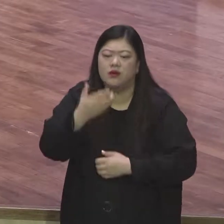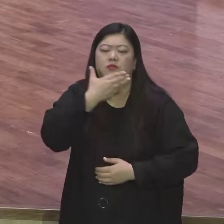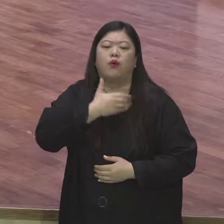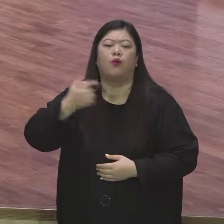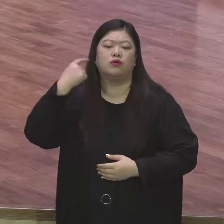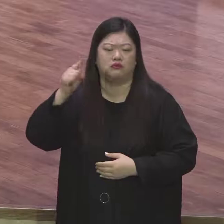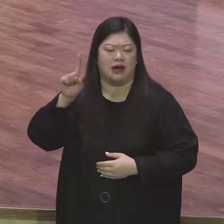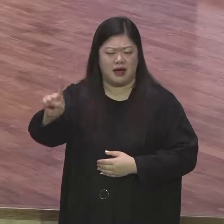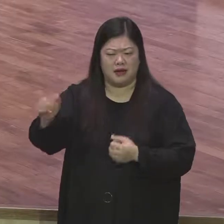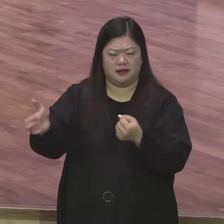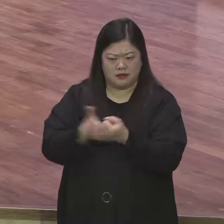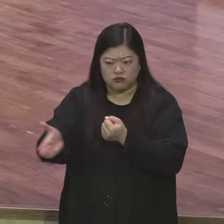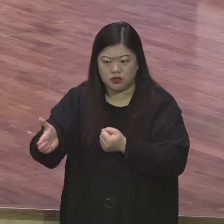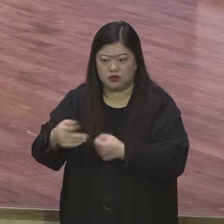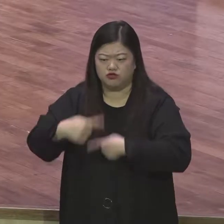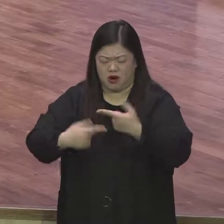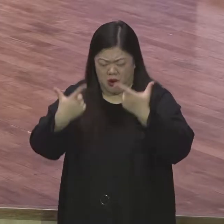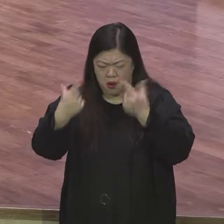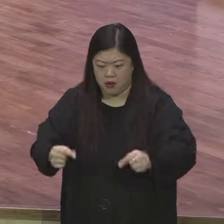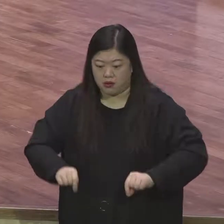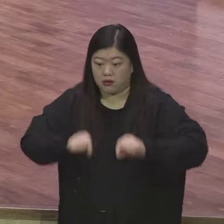수 있기를 바랍니다.